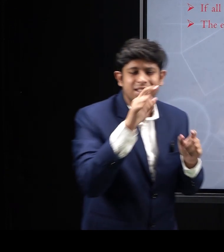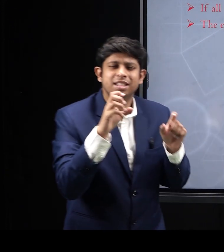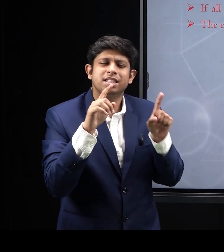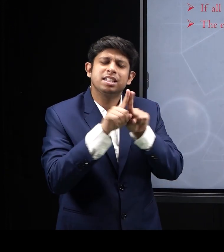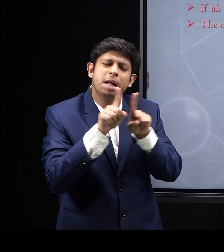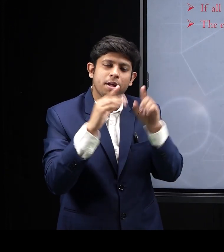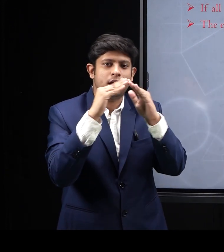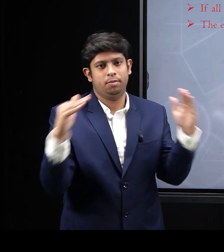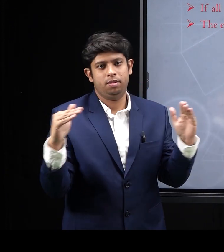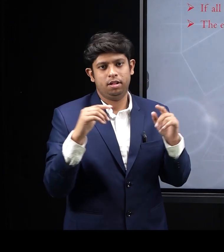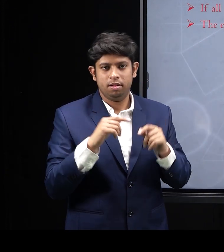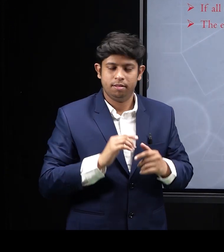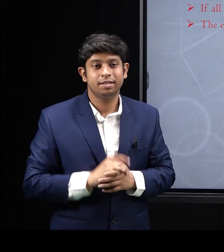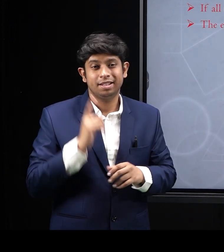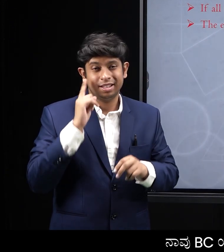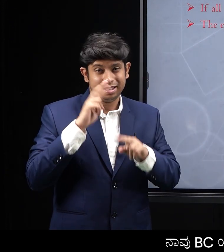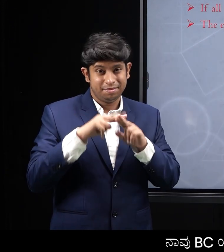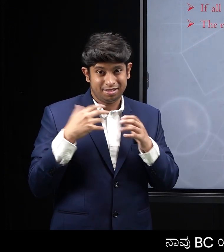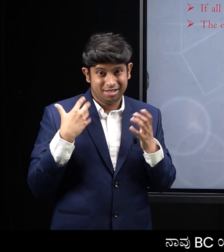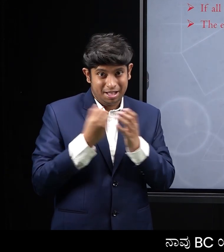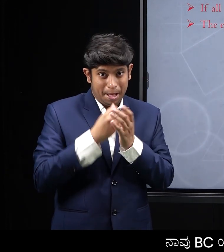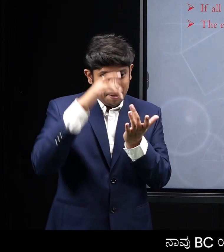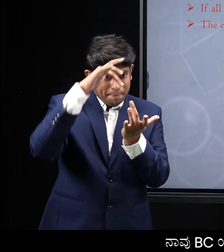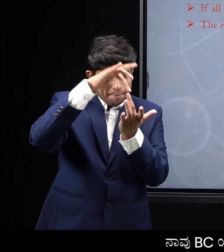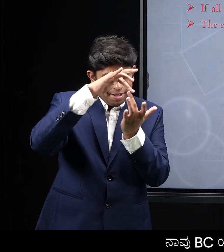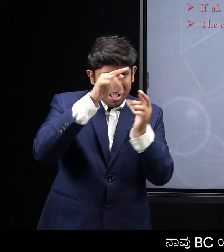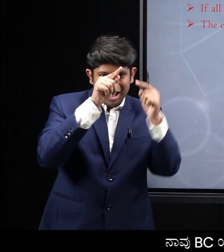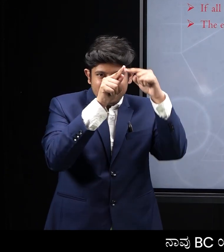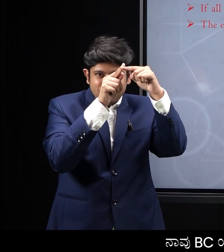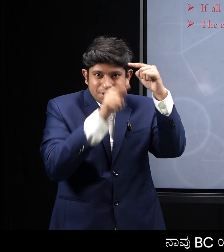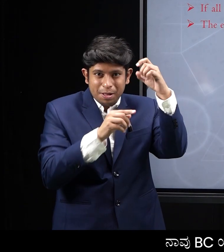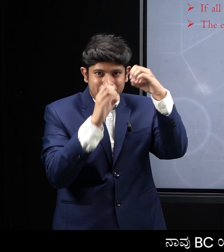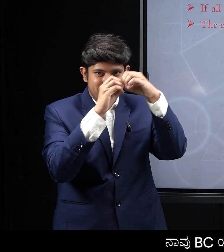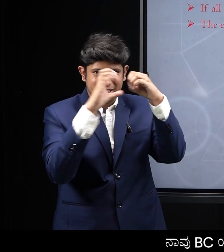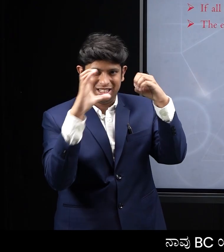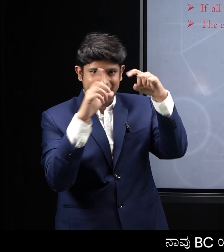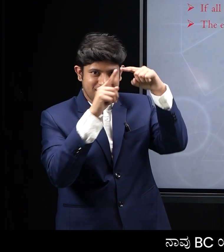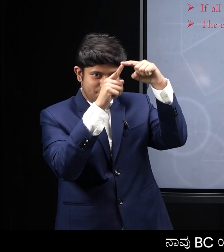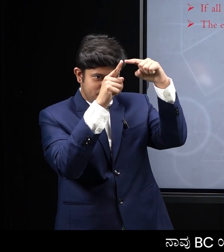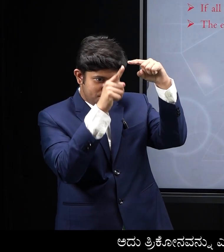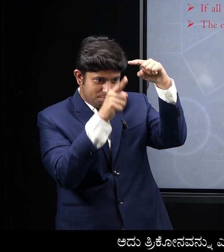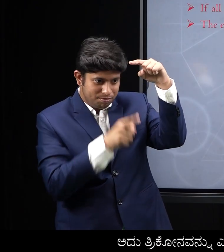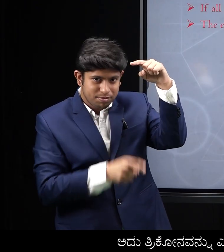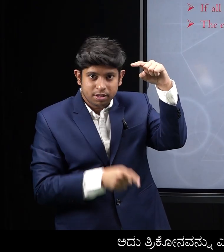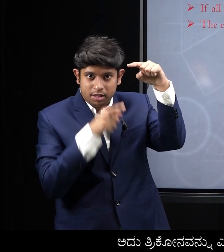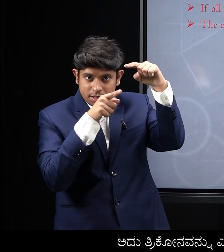ನಾವು ಬಿಸಿಯ ಮಧ್ಯಬಿಂದುವನ್ನು ತೆಗೆದುಕೊಂಡರೆ ಅದು